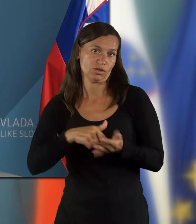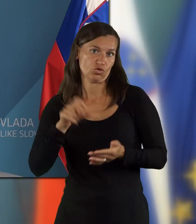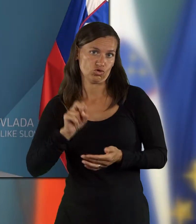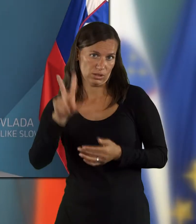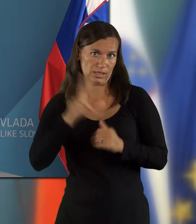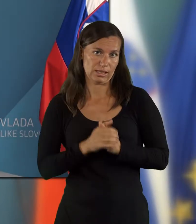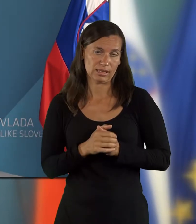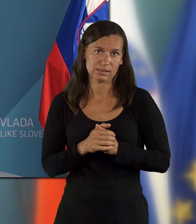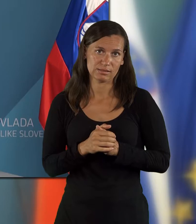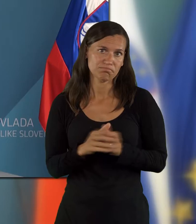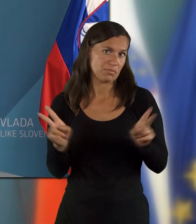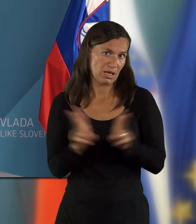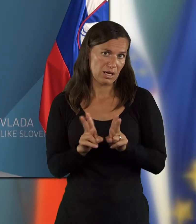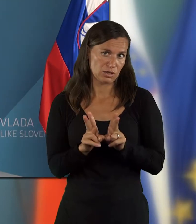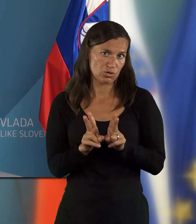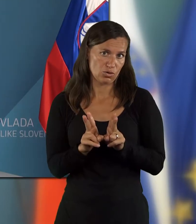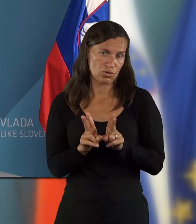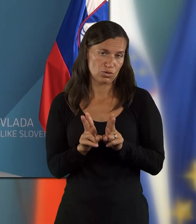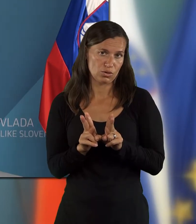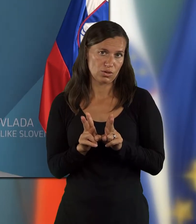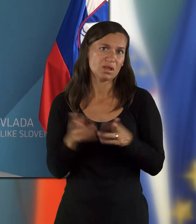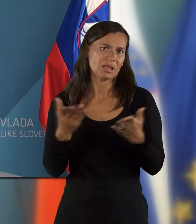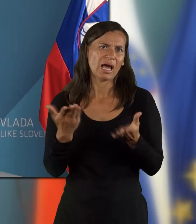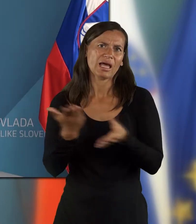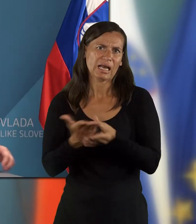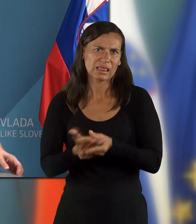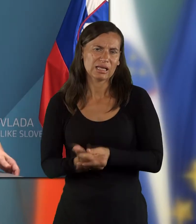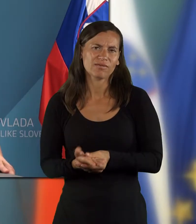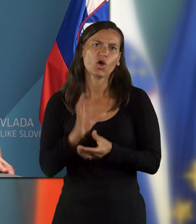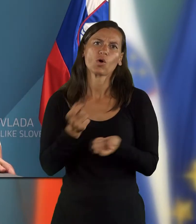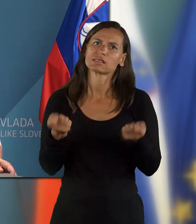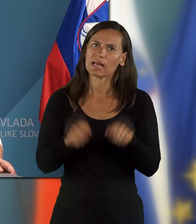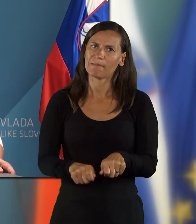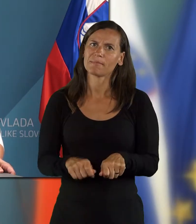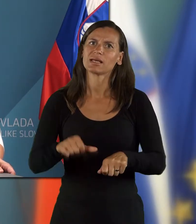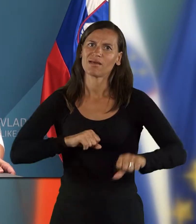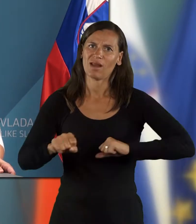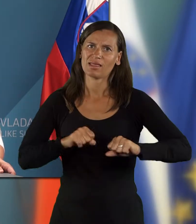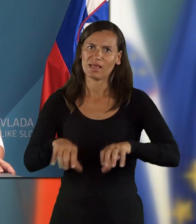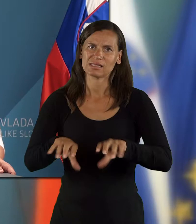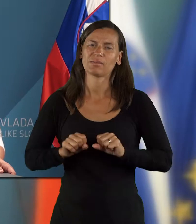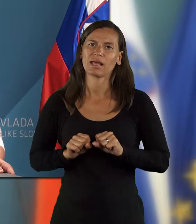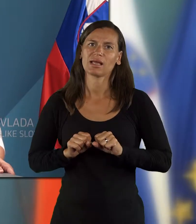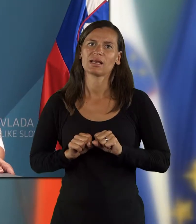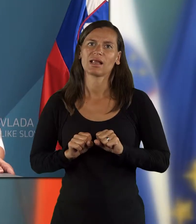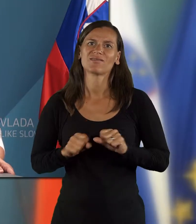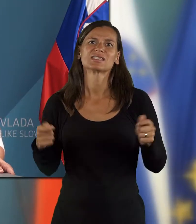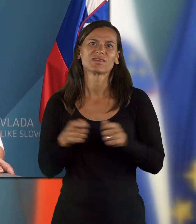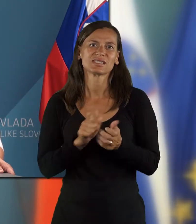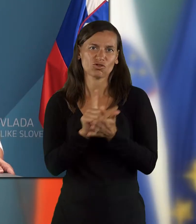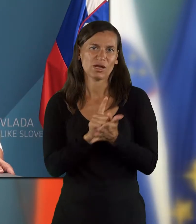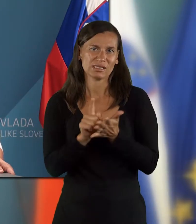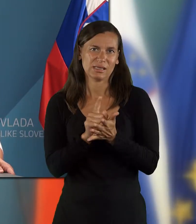2013. Na kratko najprej o gradivih oziroma o sklepih, ki jih je vlada sprejela v zvezi z